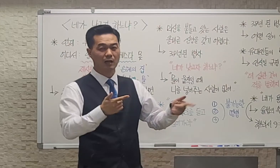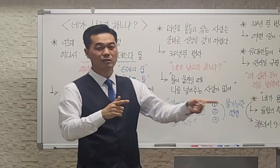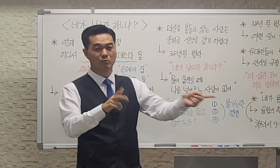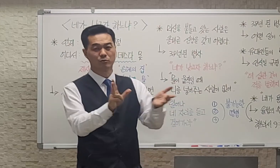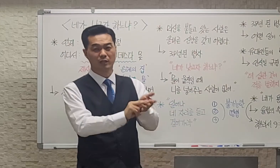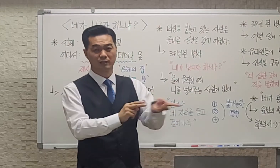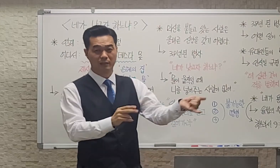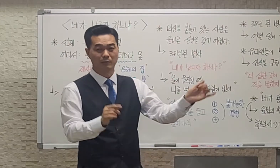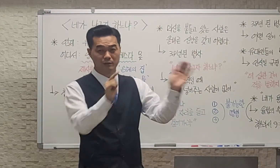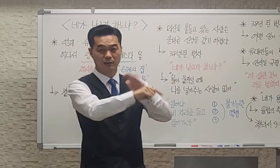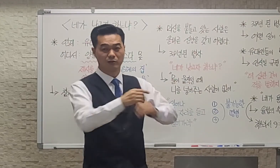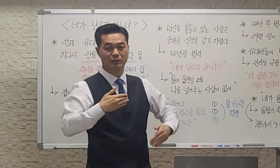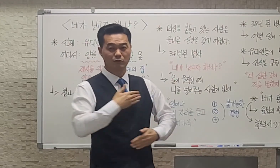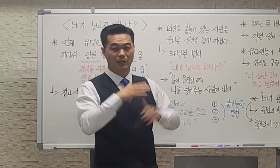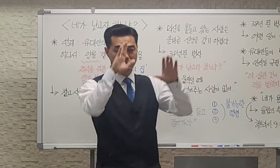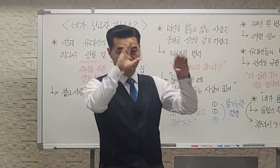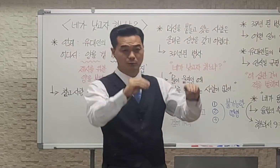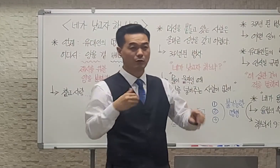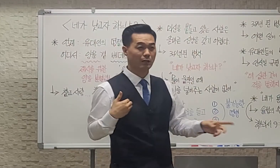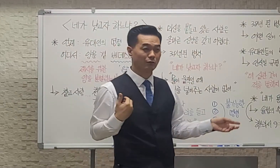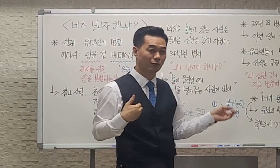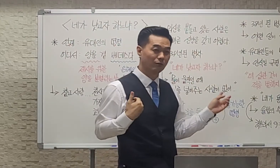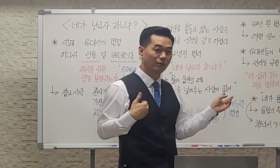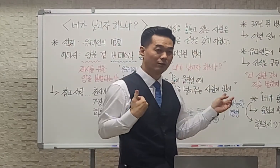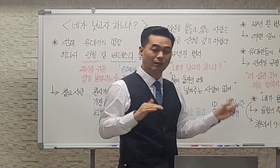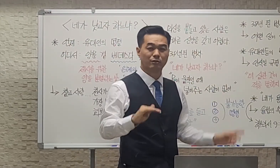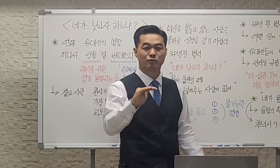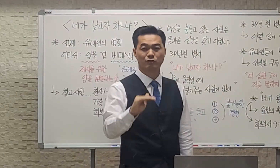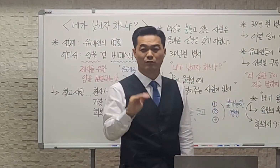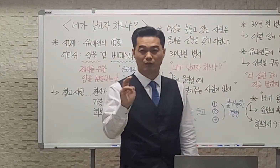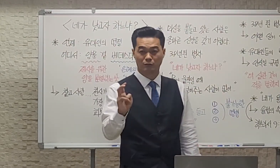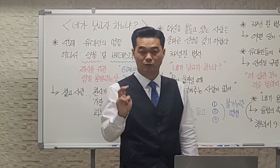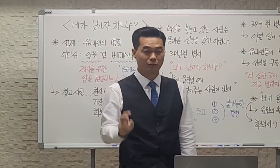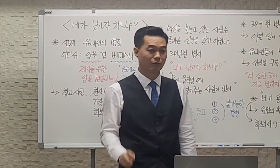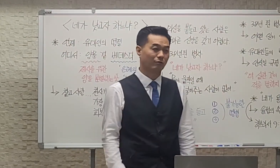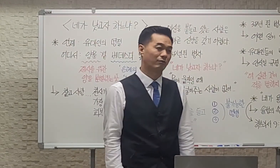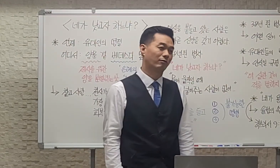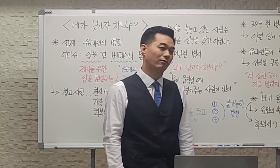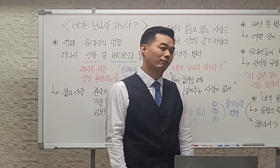않아가지고 문제가 된 사람이 들어가서 씻고 나았을지도 몰라요. 그 수준일 거라고요.